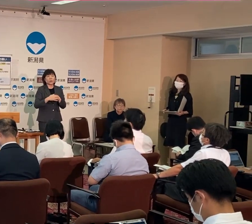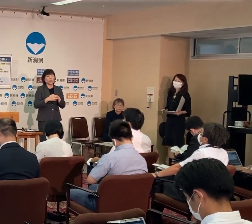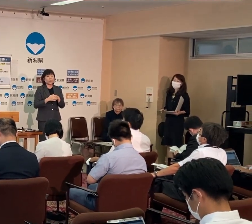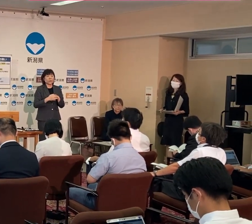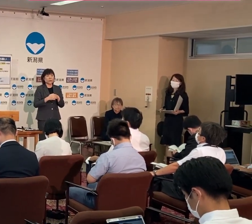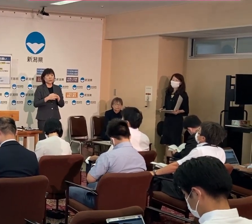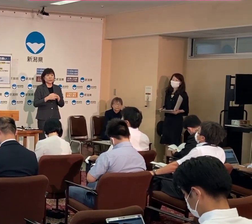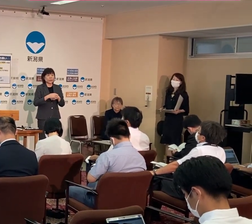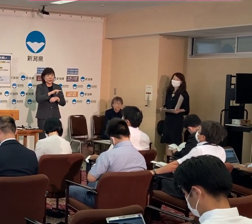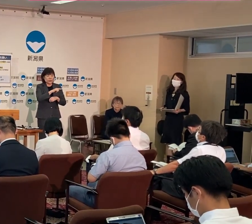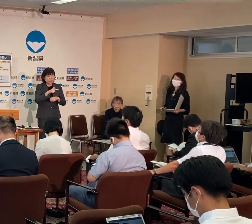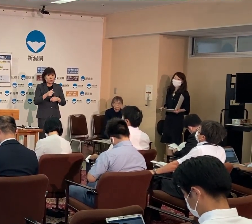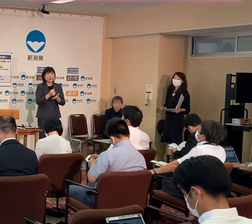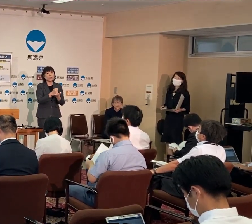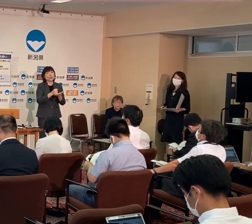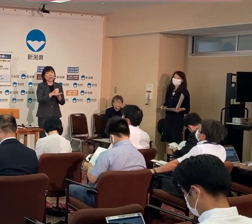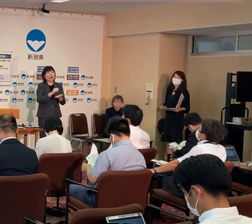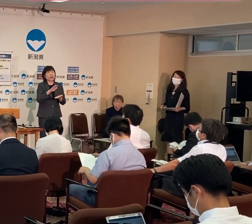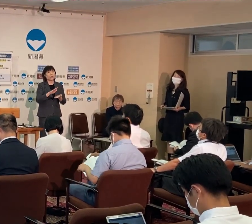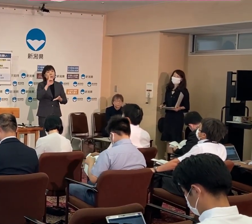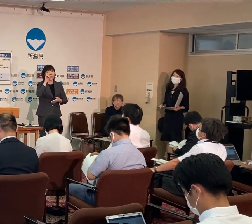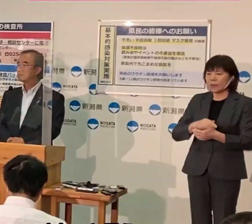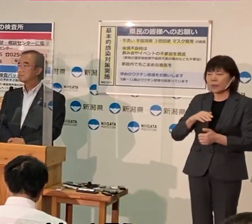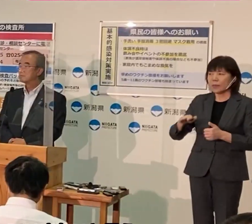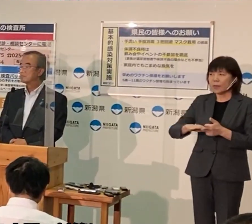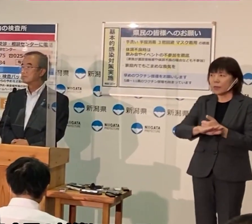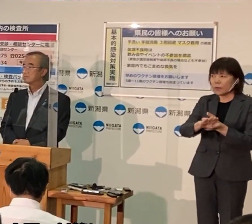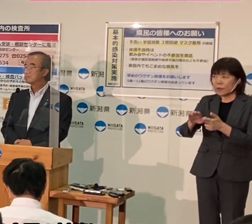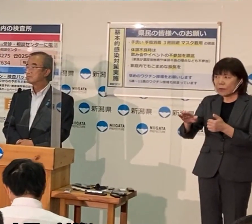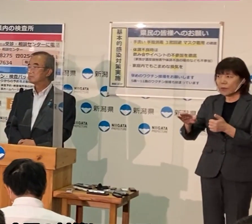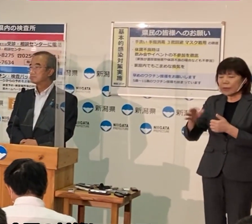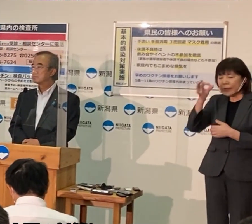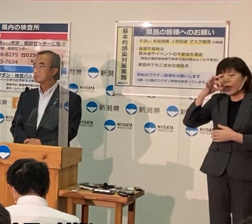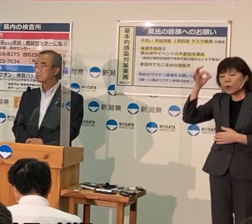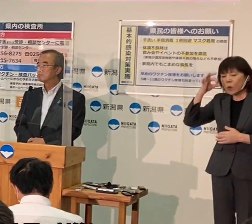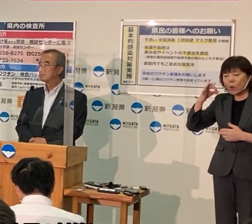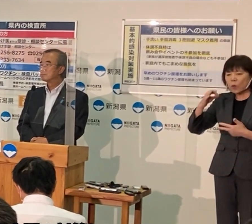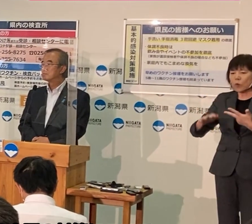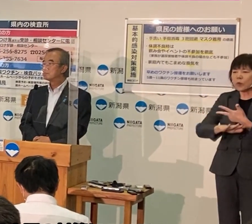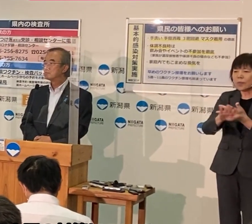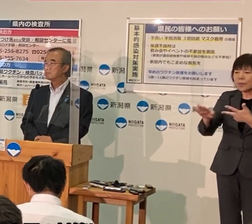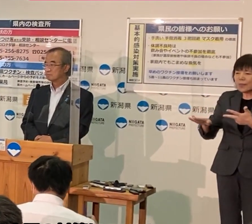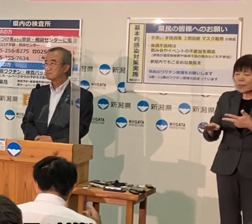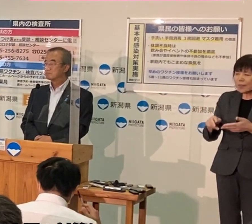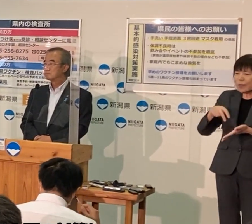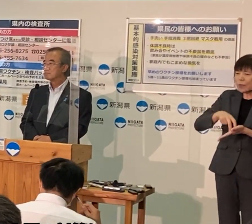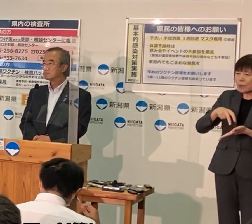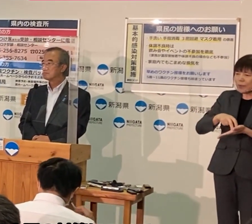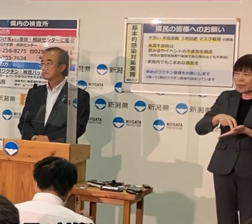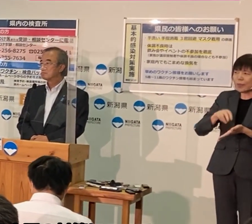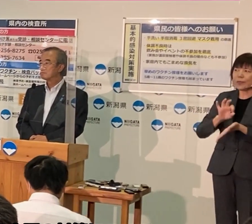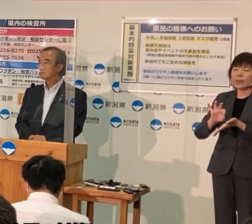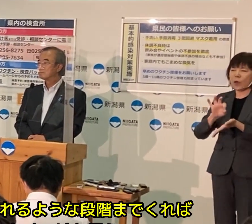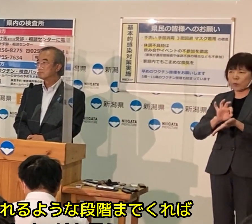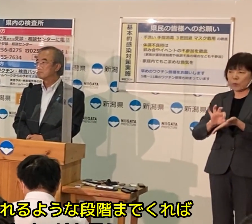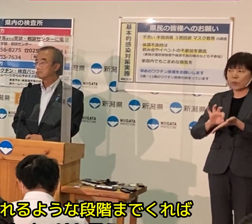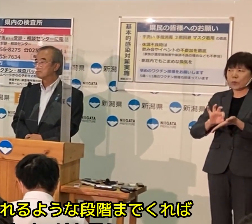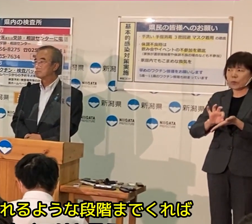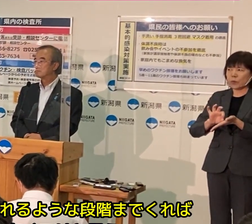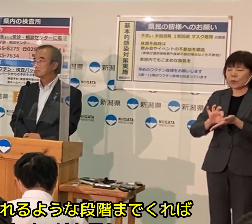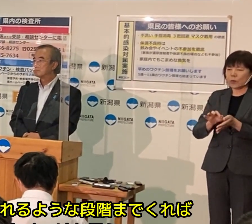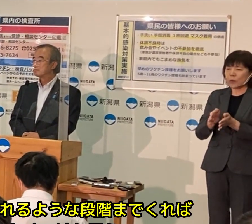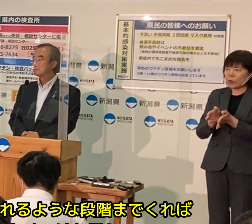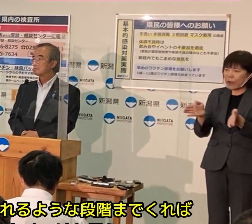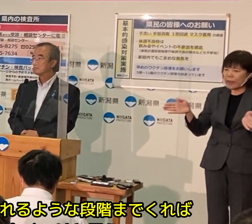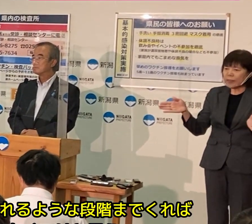情報を確認していきたいと思うと話しました。続けて、猛暑が予想される今夏の対策について、時間帯